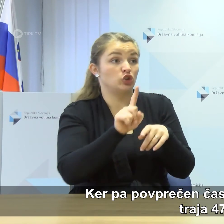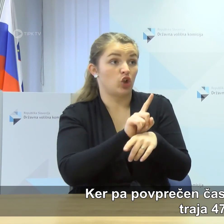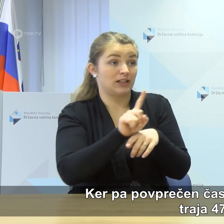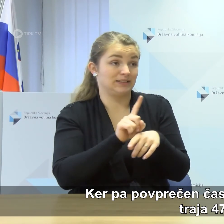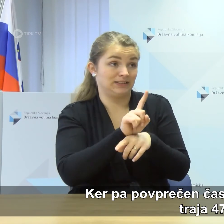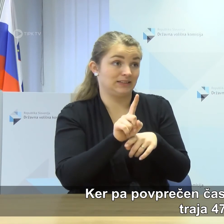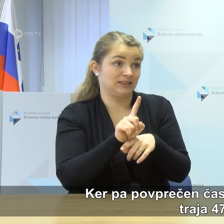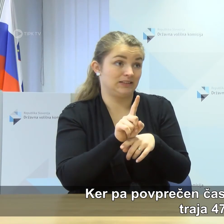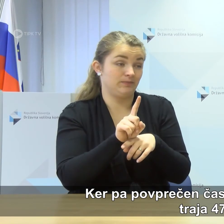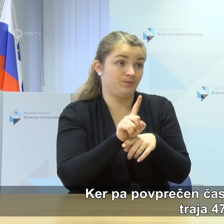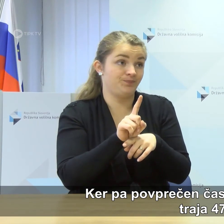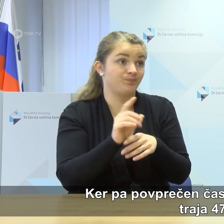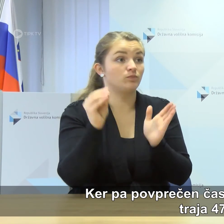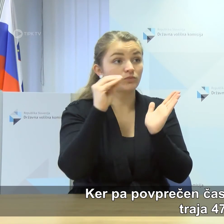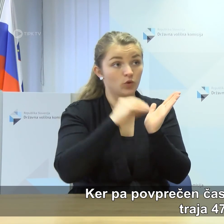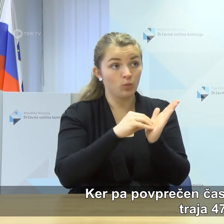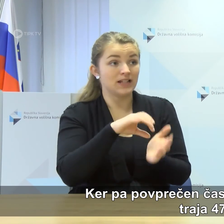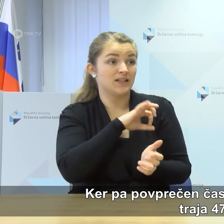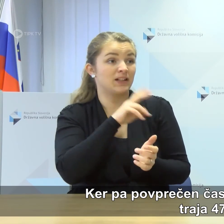upisa smrti v tujini traja